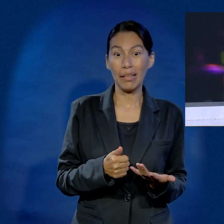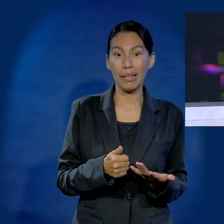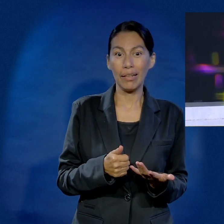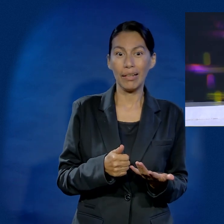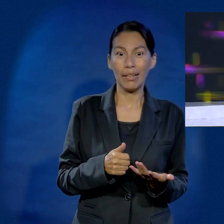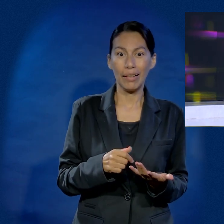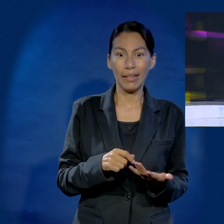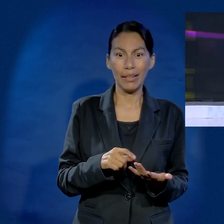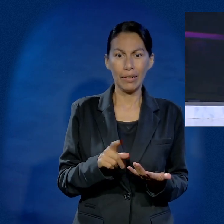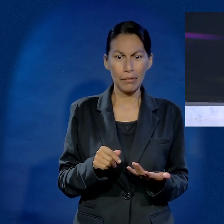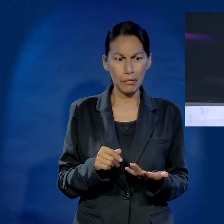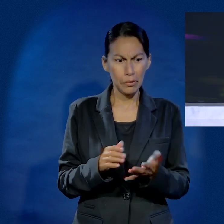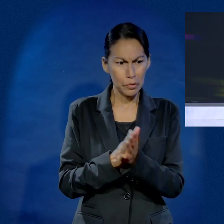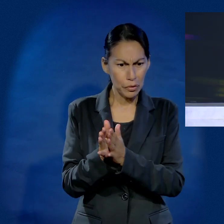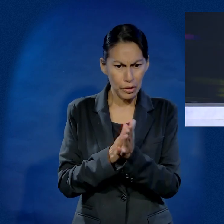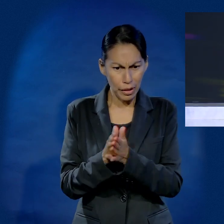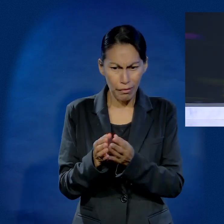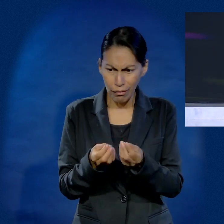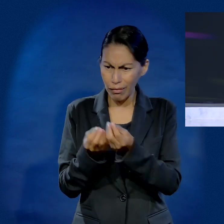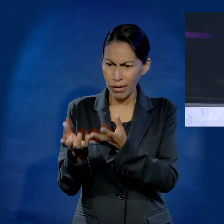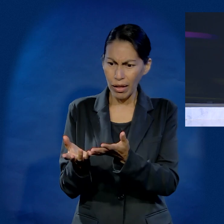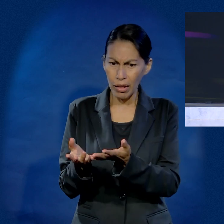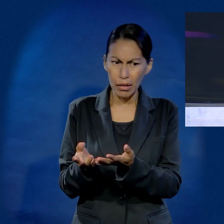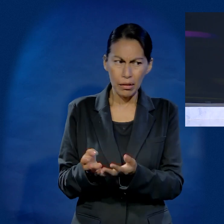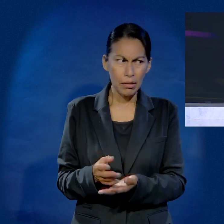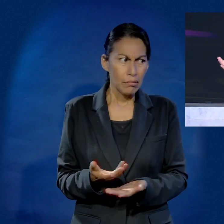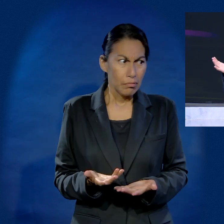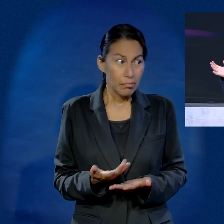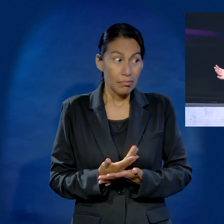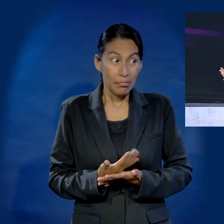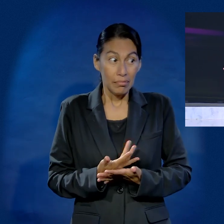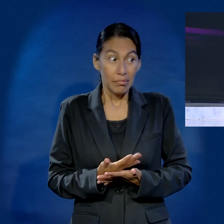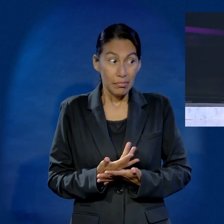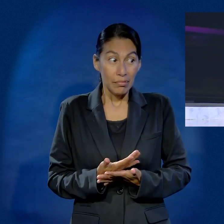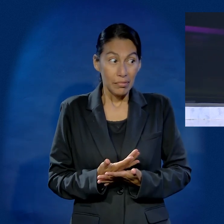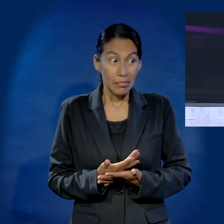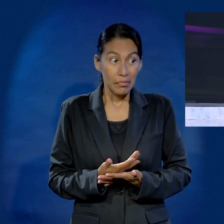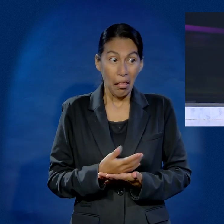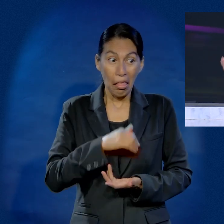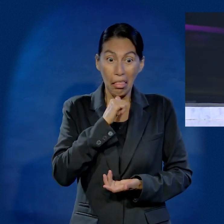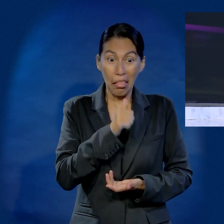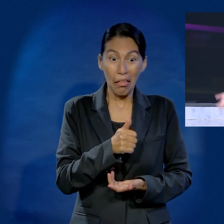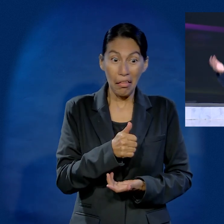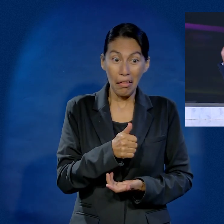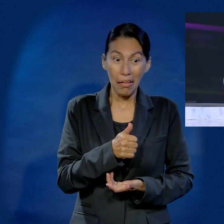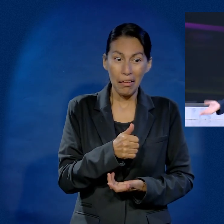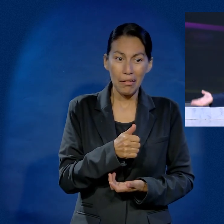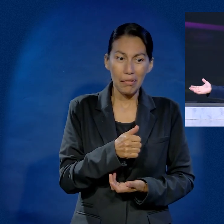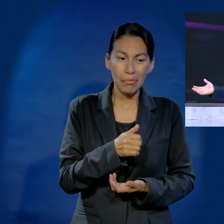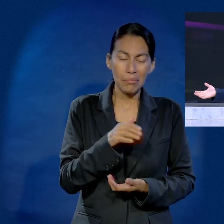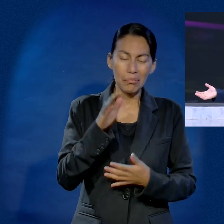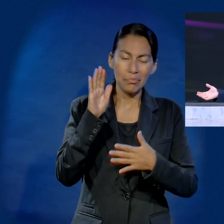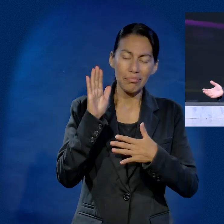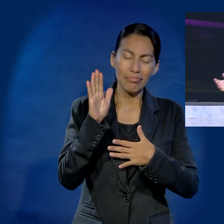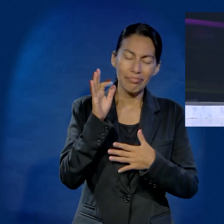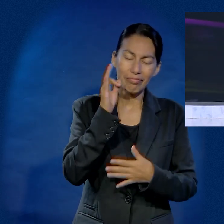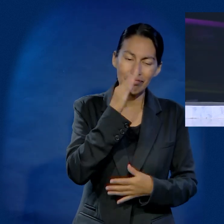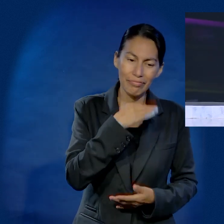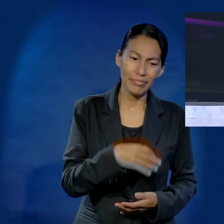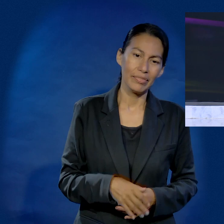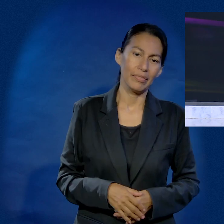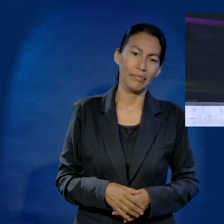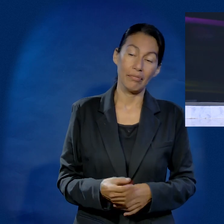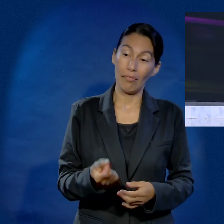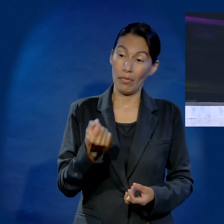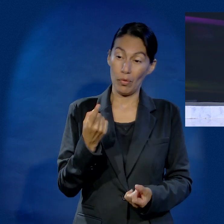nada. Y luego te trae chocolates, va a acabar, ay, y nada, y se quedan puras falsas promesas.